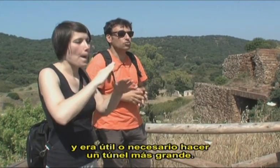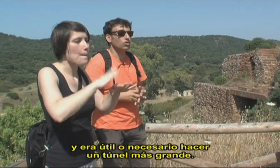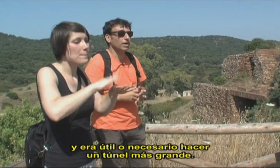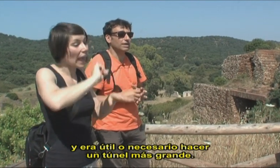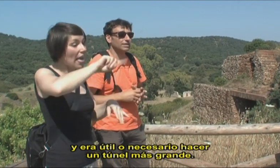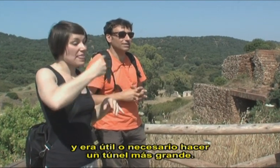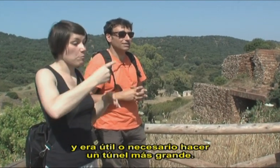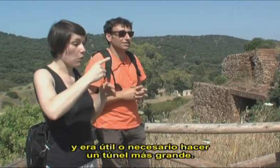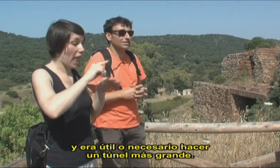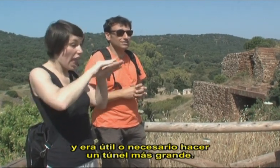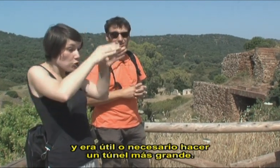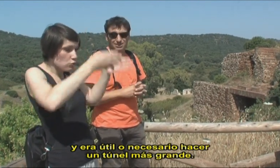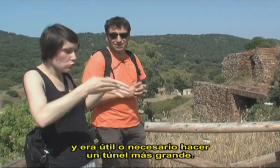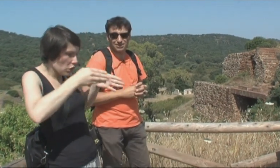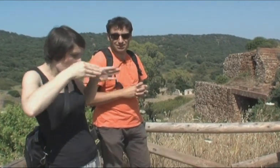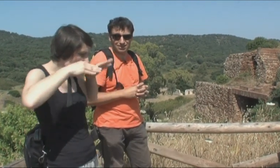grande, un túnel más grande.